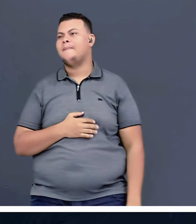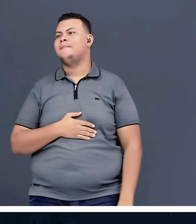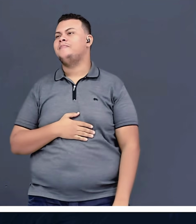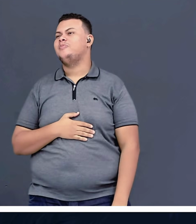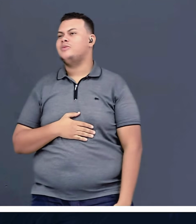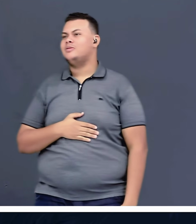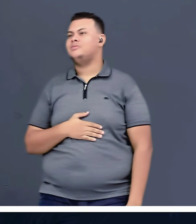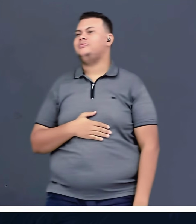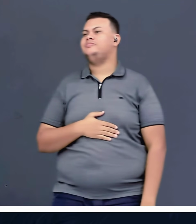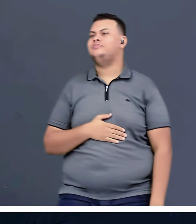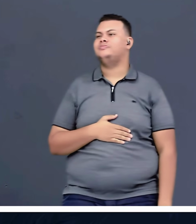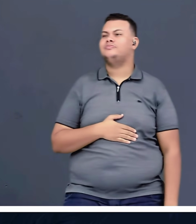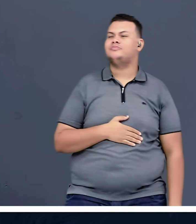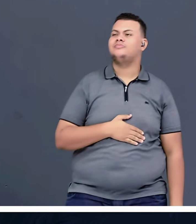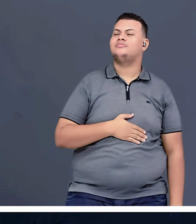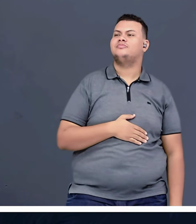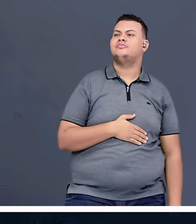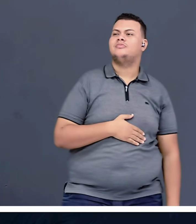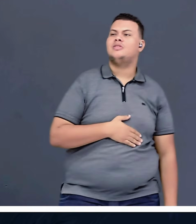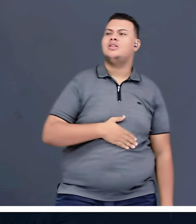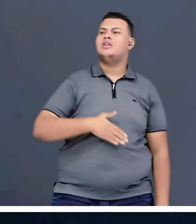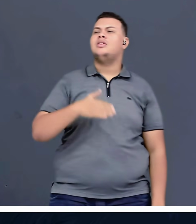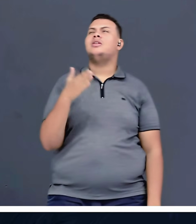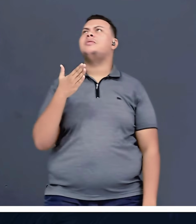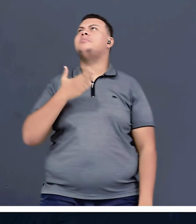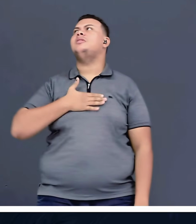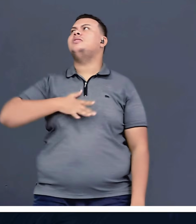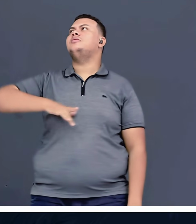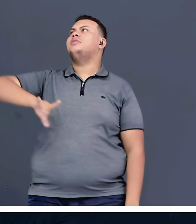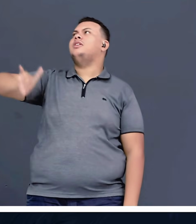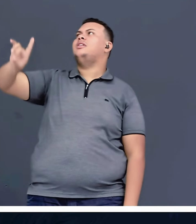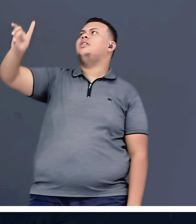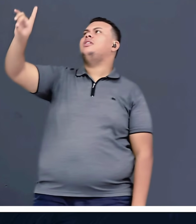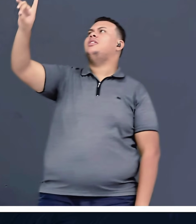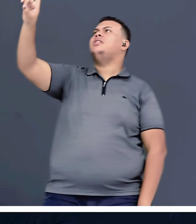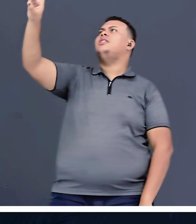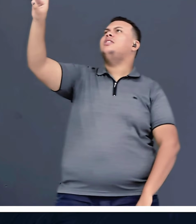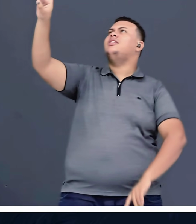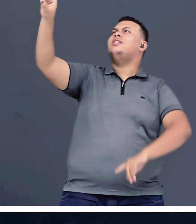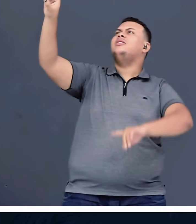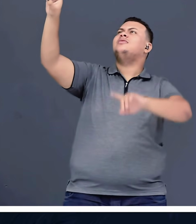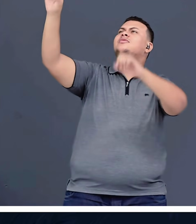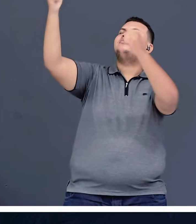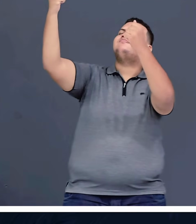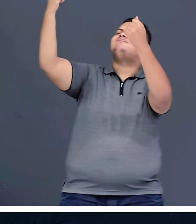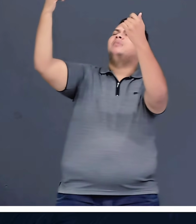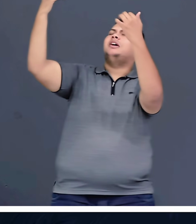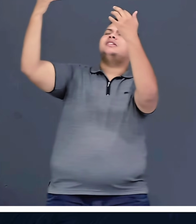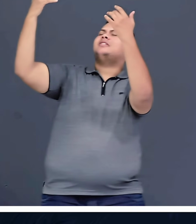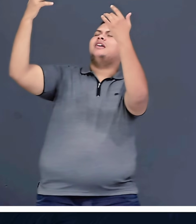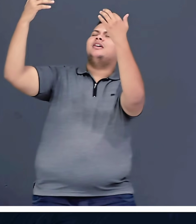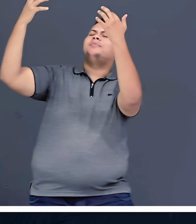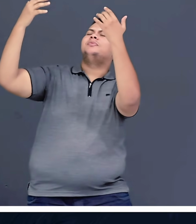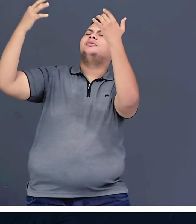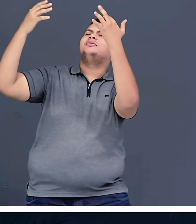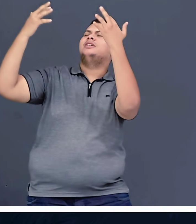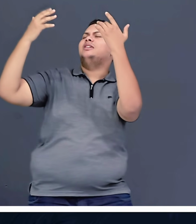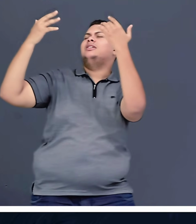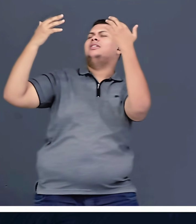Meu Deus é mais que abundante. Meu Deus é mais